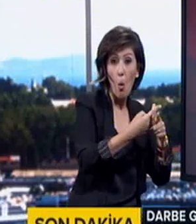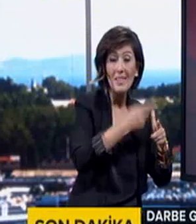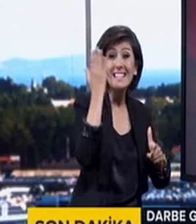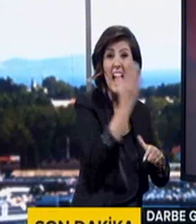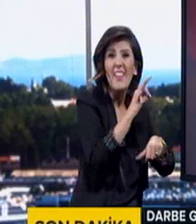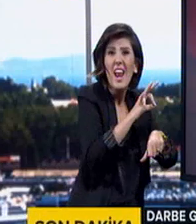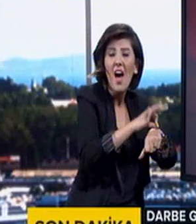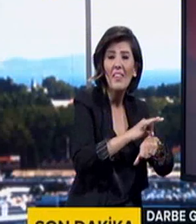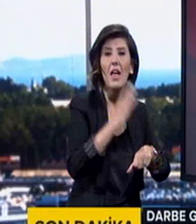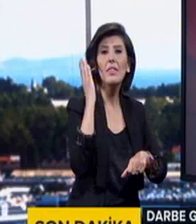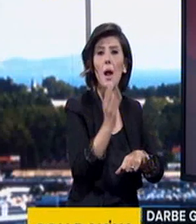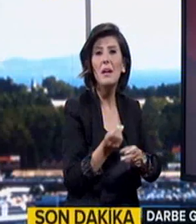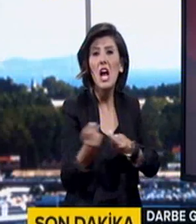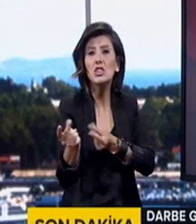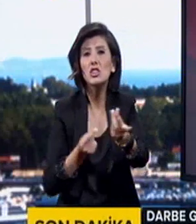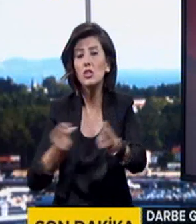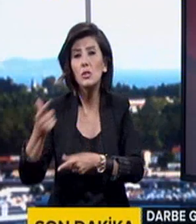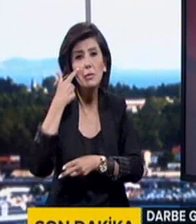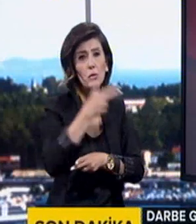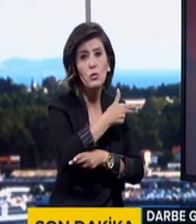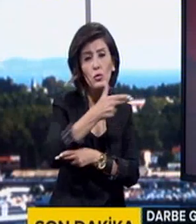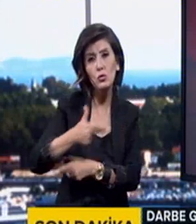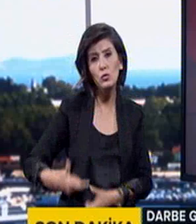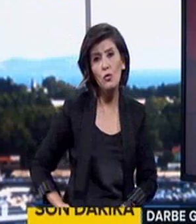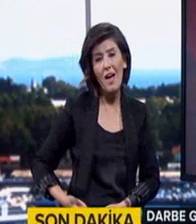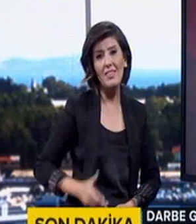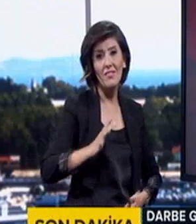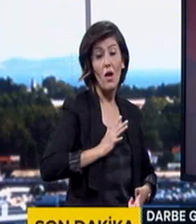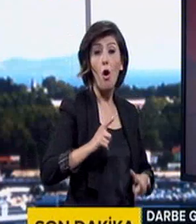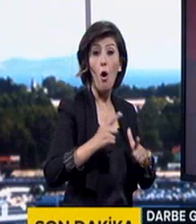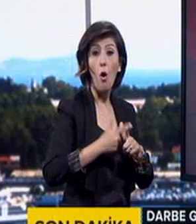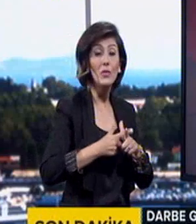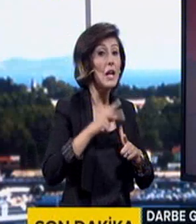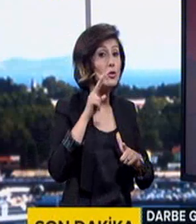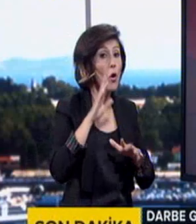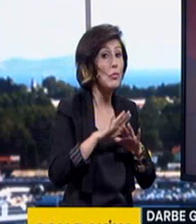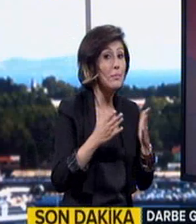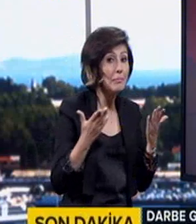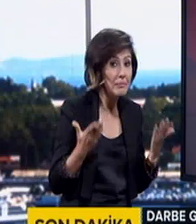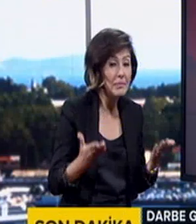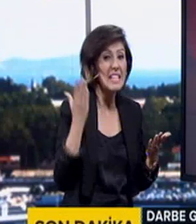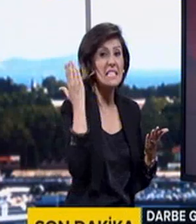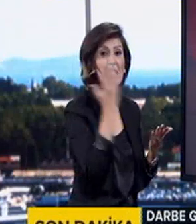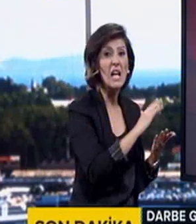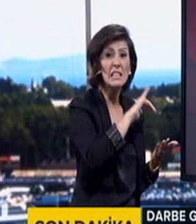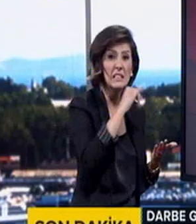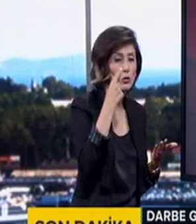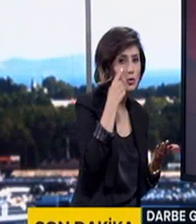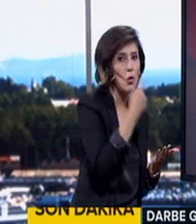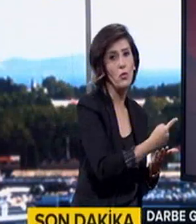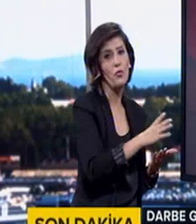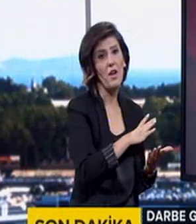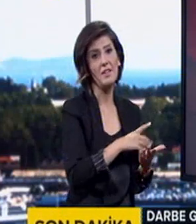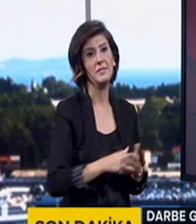anı ve darbecilerin kaçışı güvenlik kameralarına yansıdı. Otelin son hali ise saldırının boyutunu gözler önüne